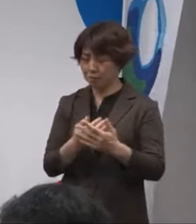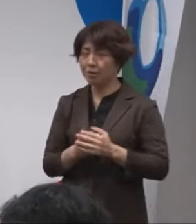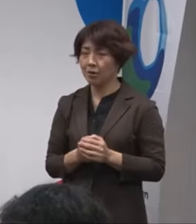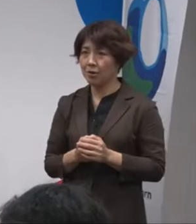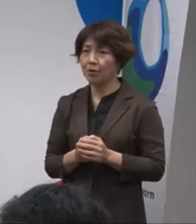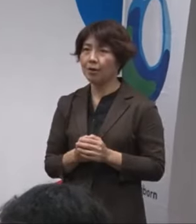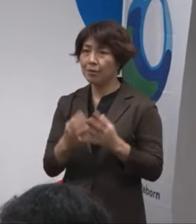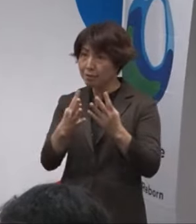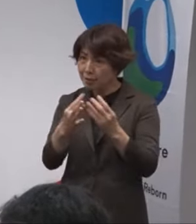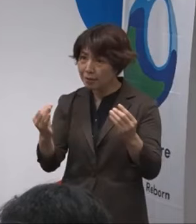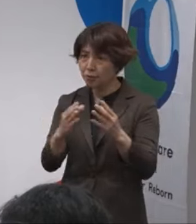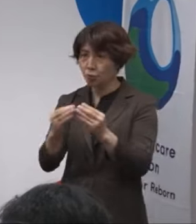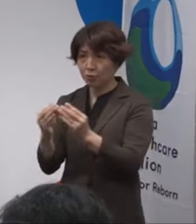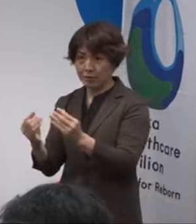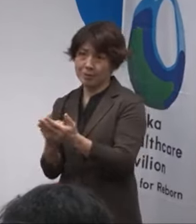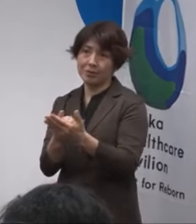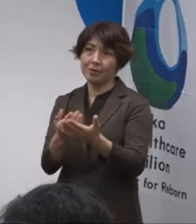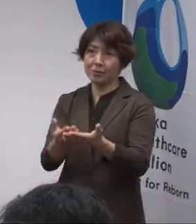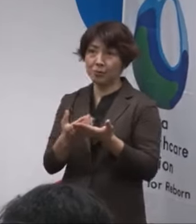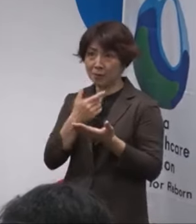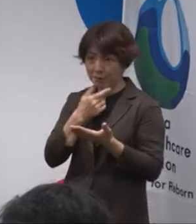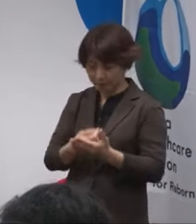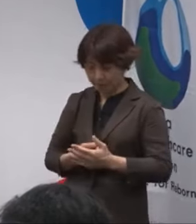をしてもらいたいなと思います。